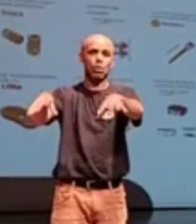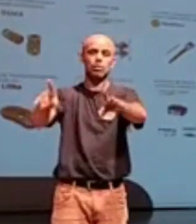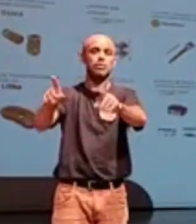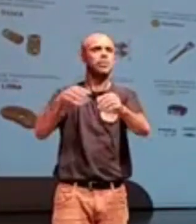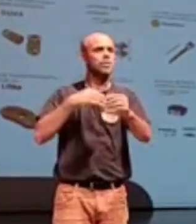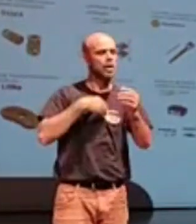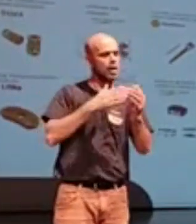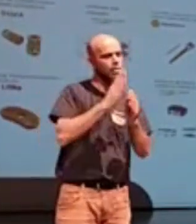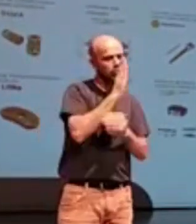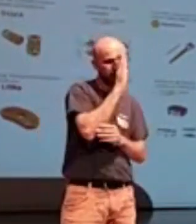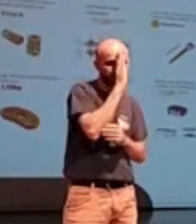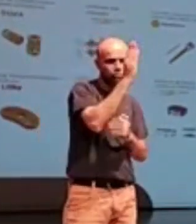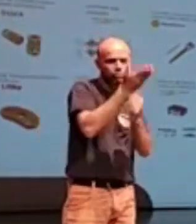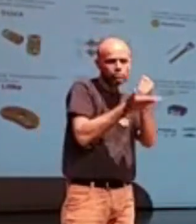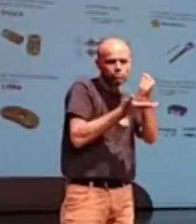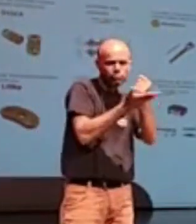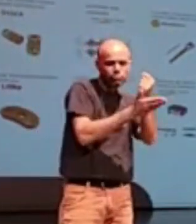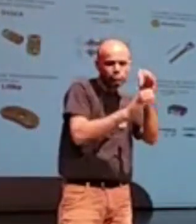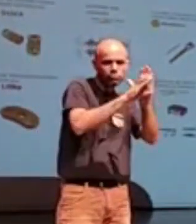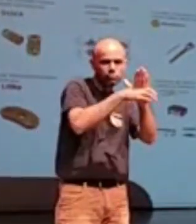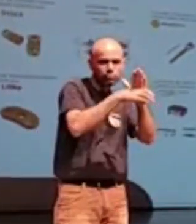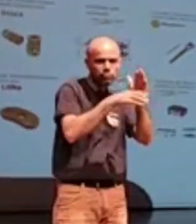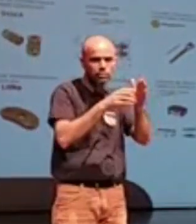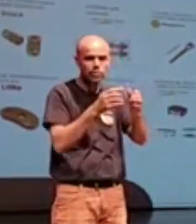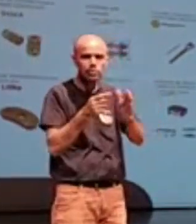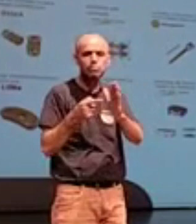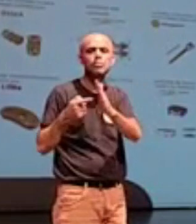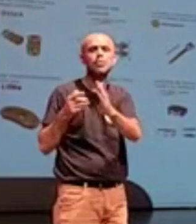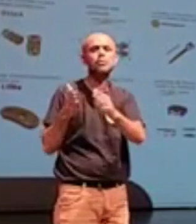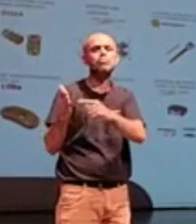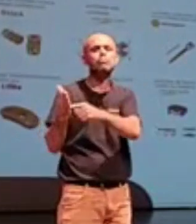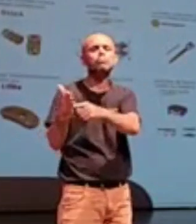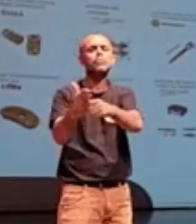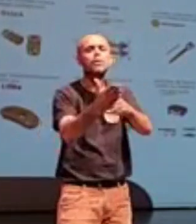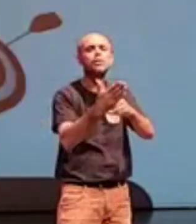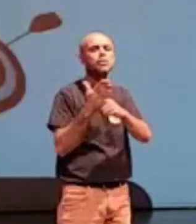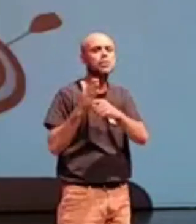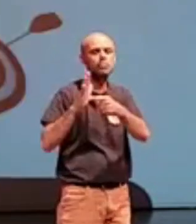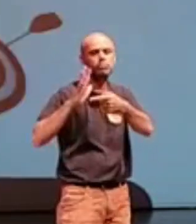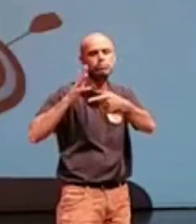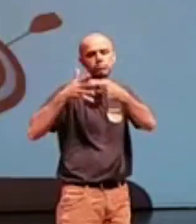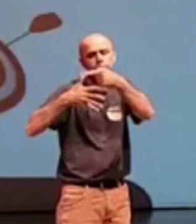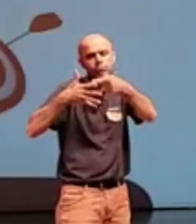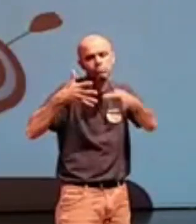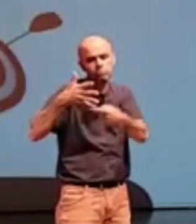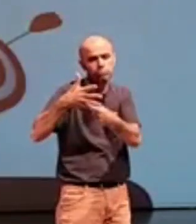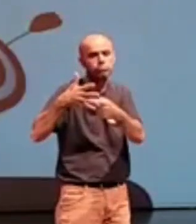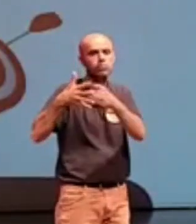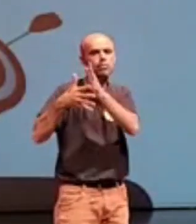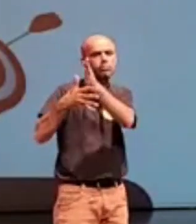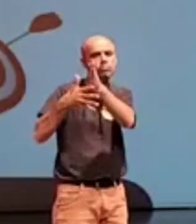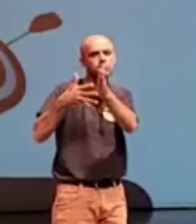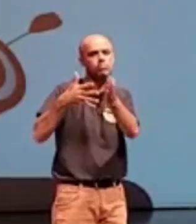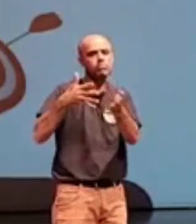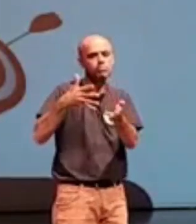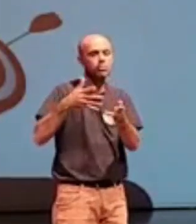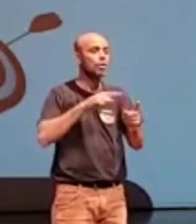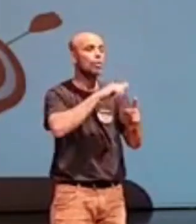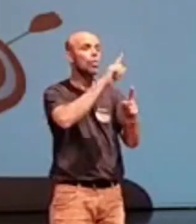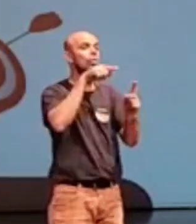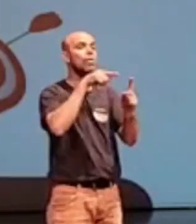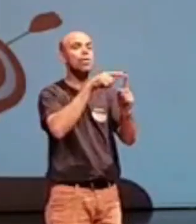princípios e conceitos, você vai fazer a indicação adequada para cada um. Isso é para tudo. Então, o que é esse alvo?